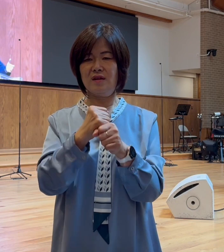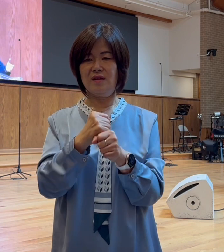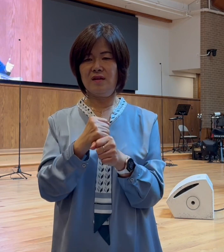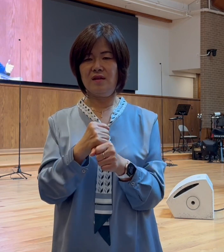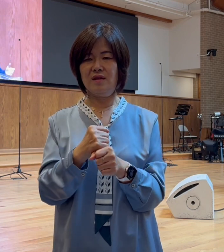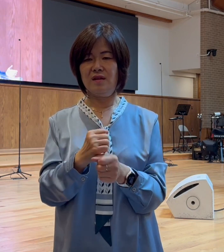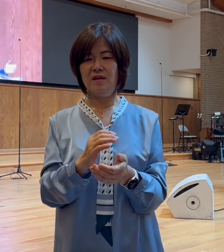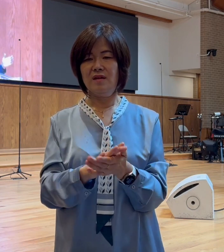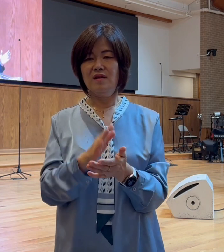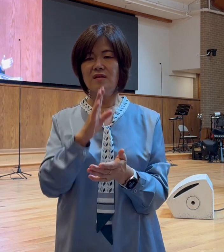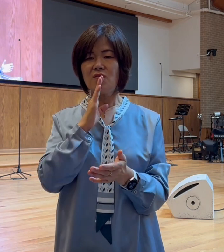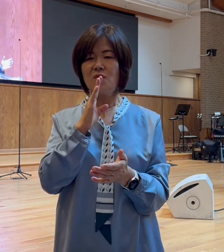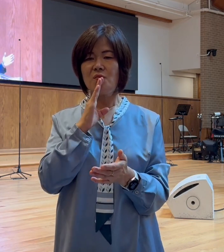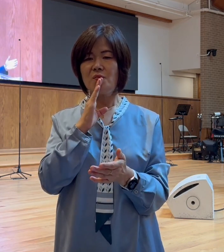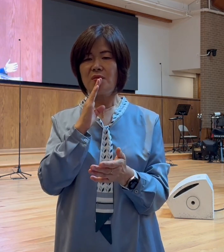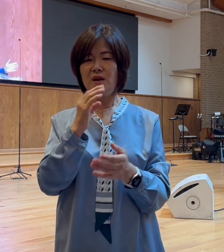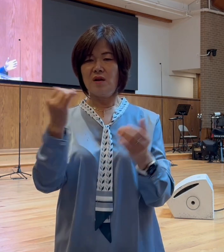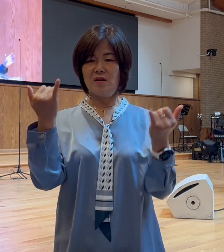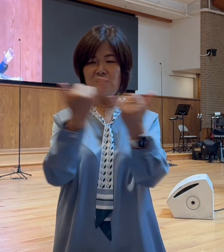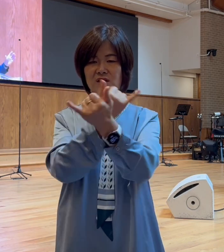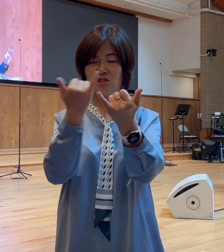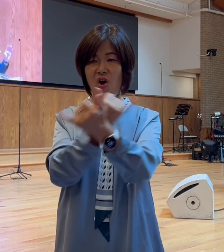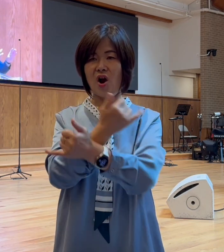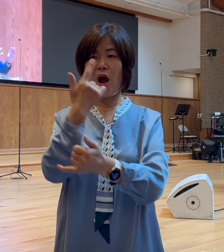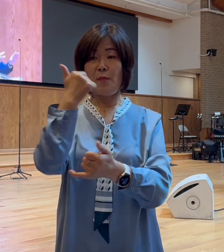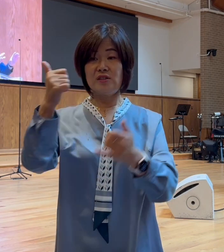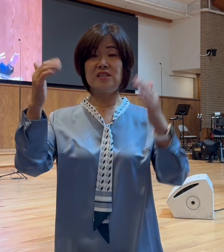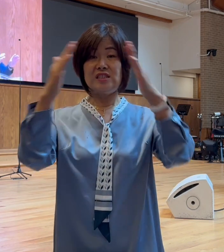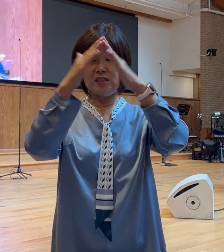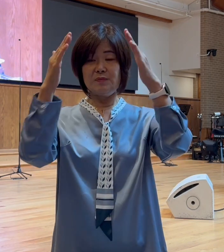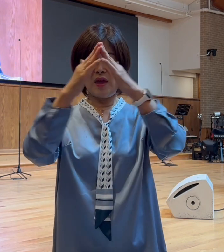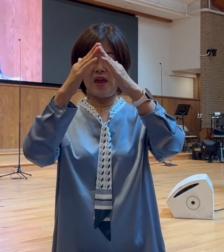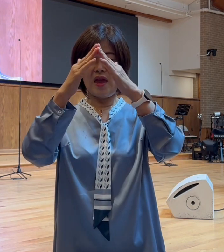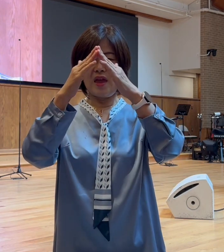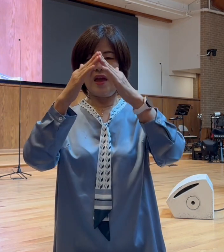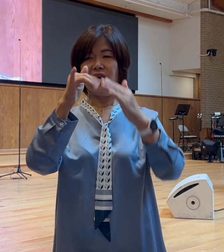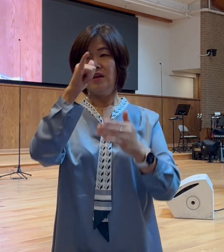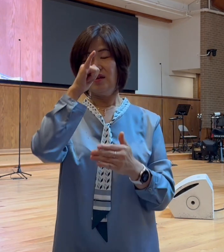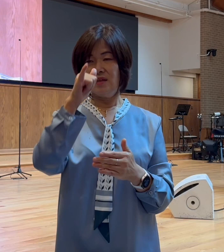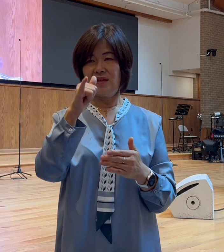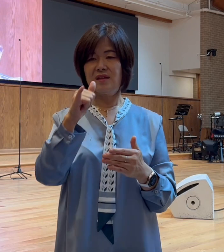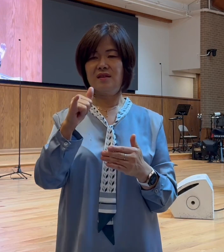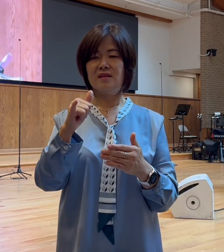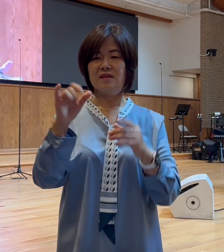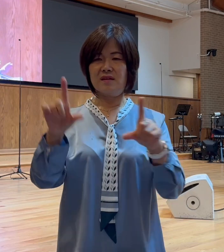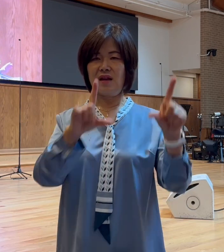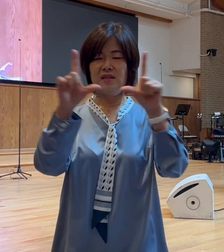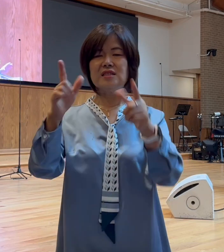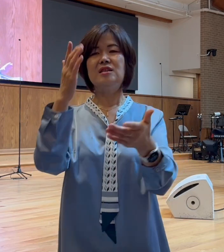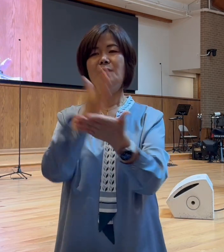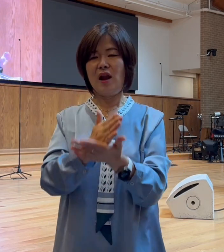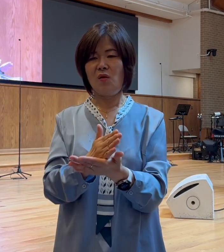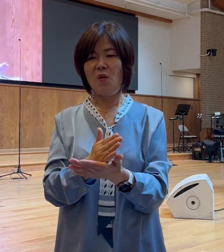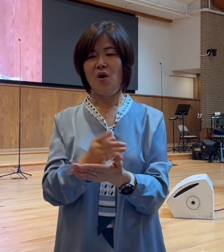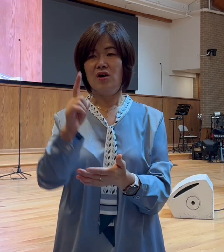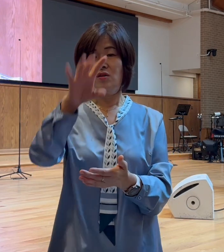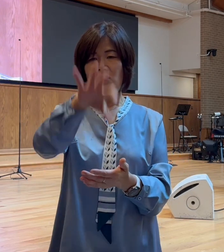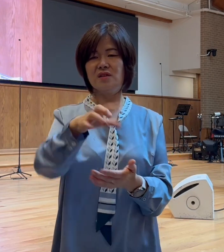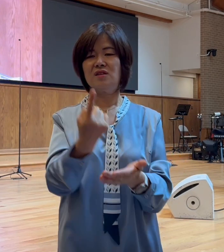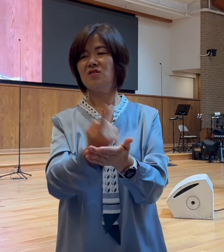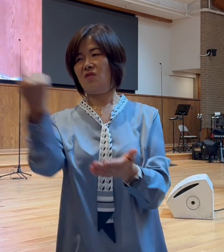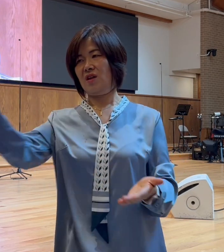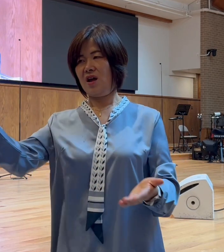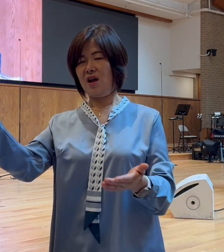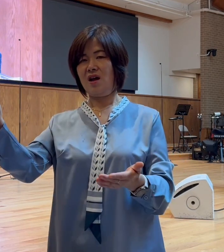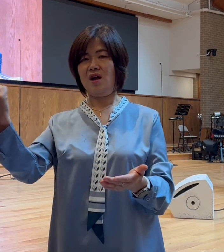없습니다. 기껏해야 본토 친척 아버지 집에만 보게 되는 그런 삶을 살지 말고, 거기서부터